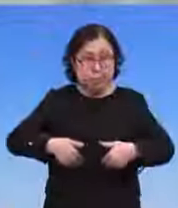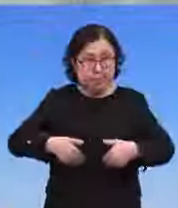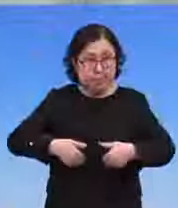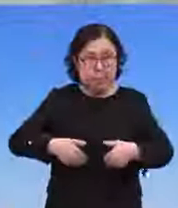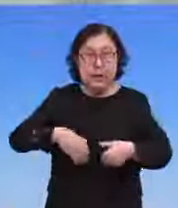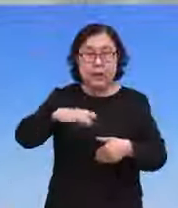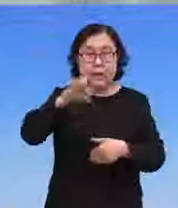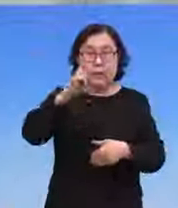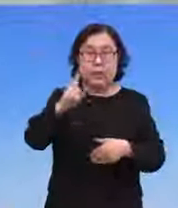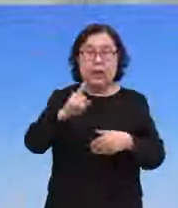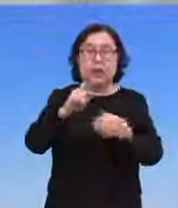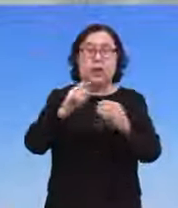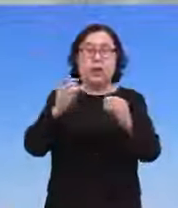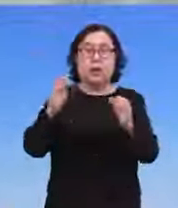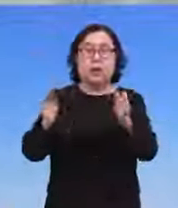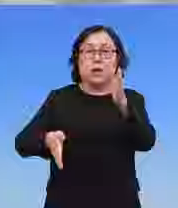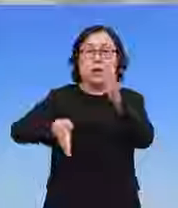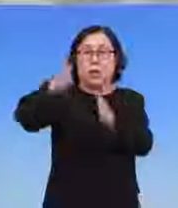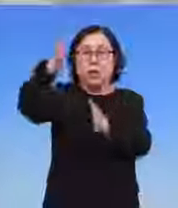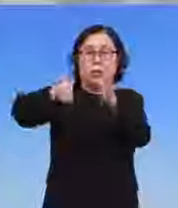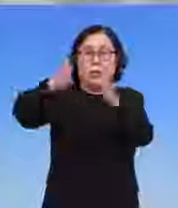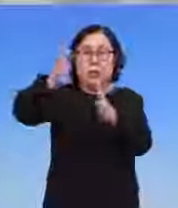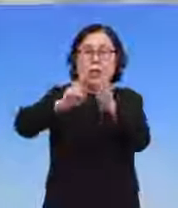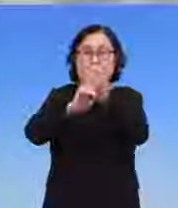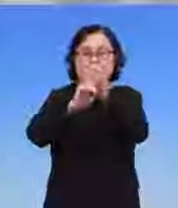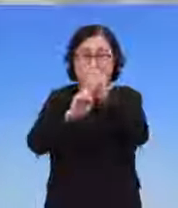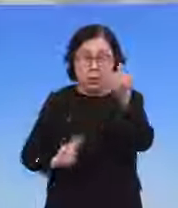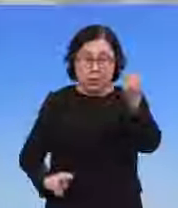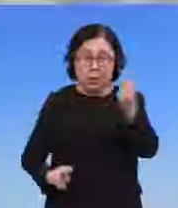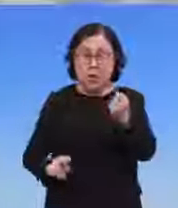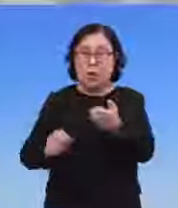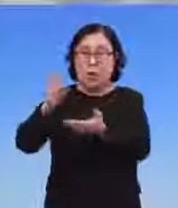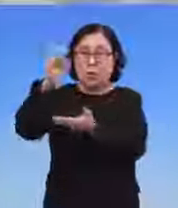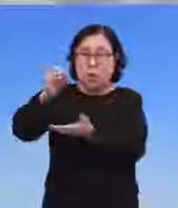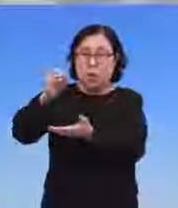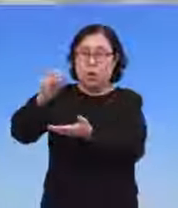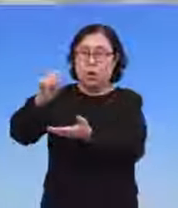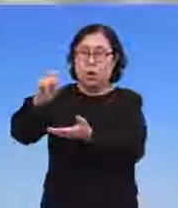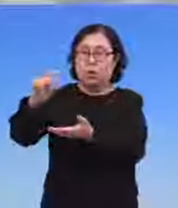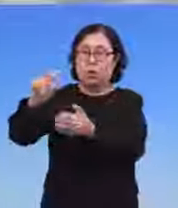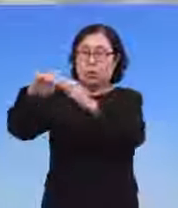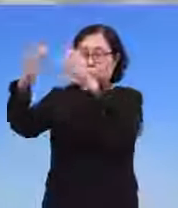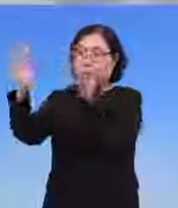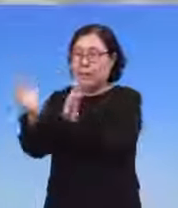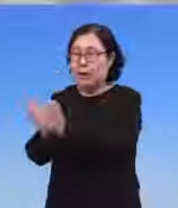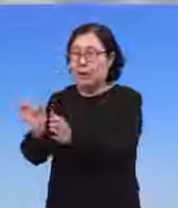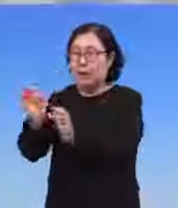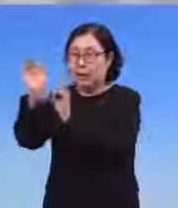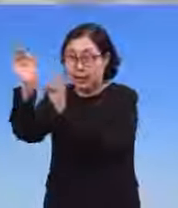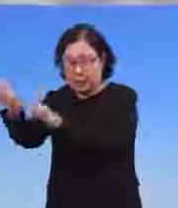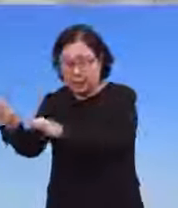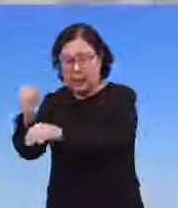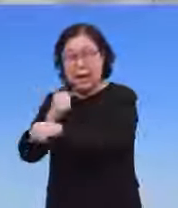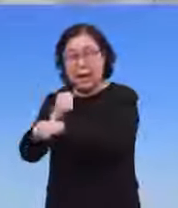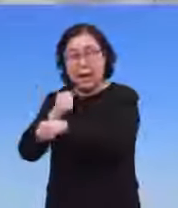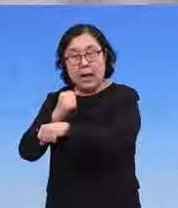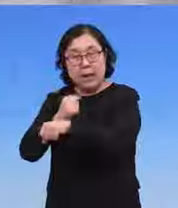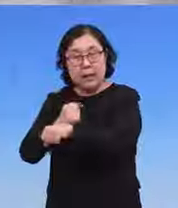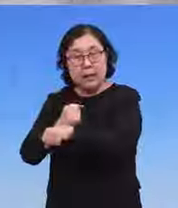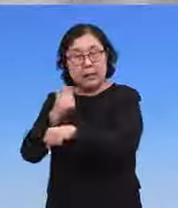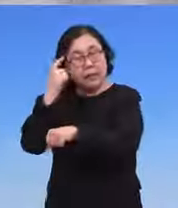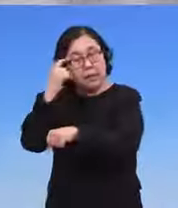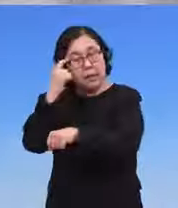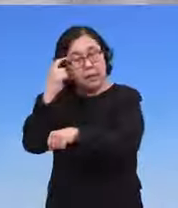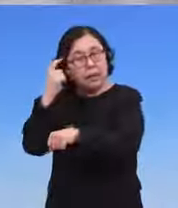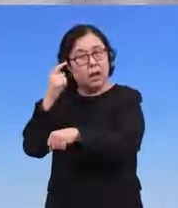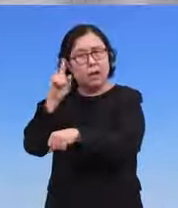원합니다. 그래서 처음에는요, 이 건물을 팔아가지고 금액을 어떤 단체에다가 기증을 해야 되겠다 했는데 이게 일회성으로